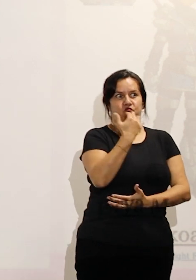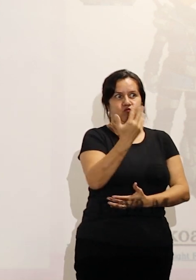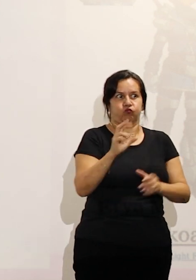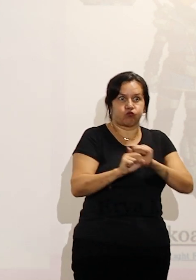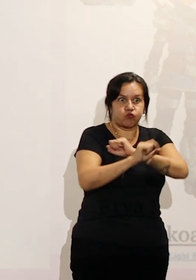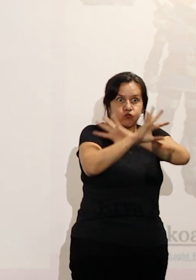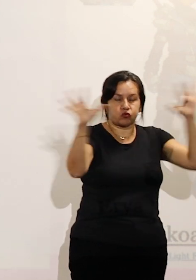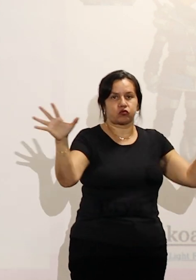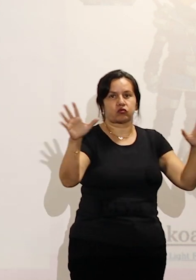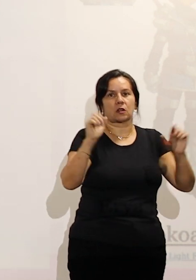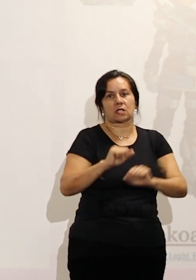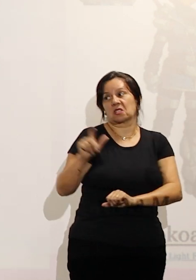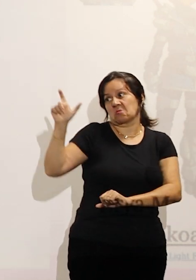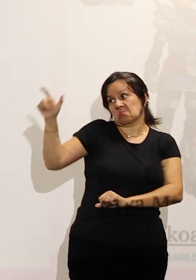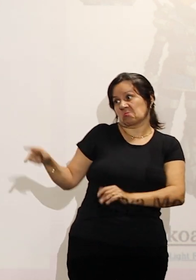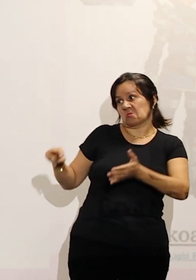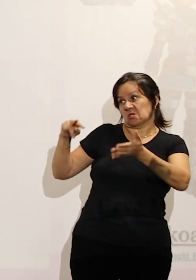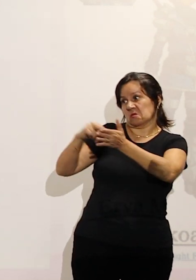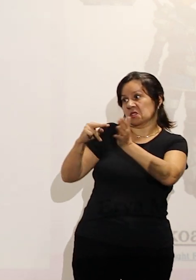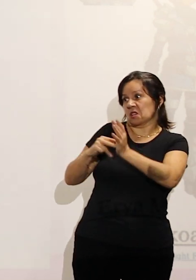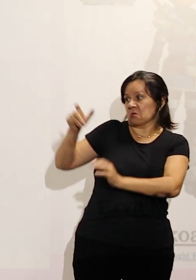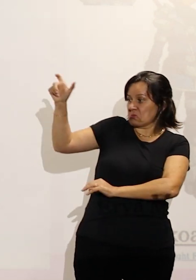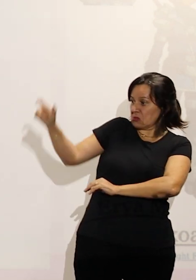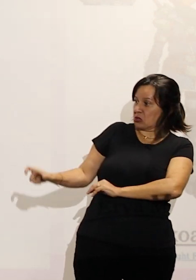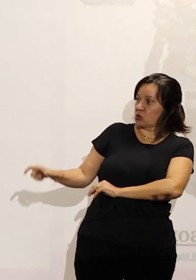isso também diz alguma coisa sobre mim.